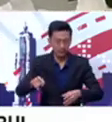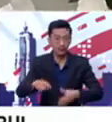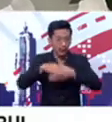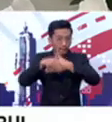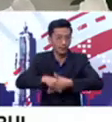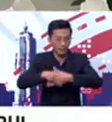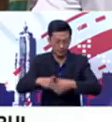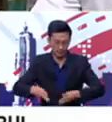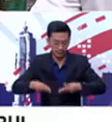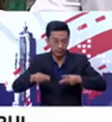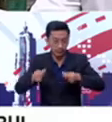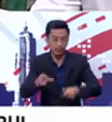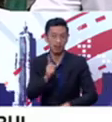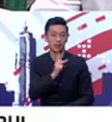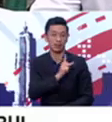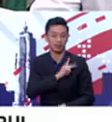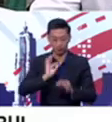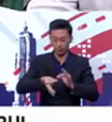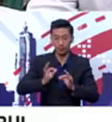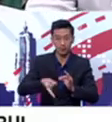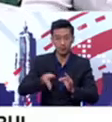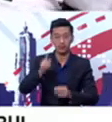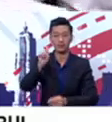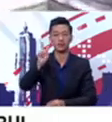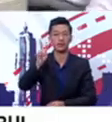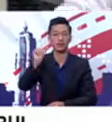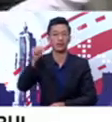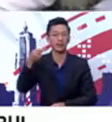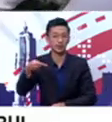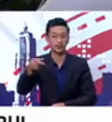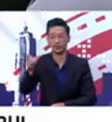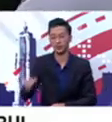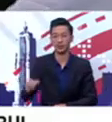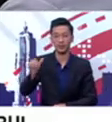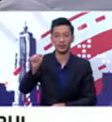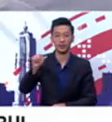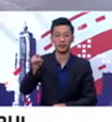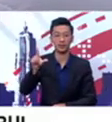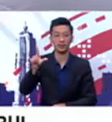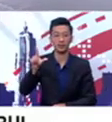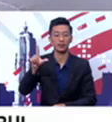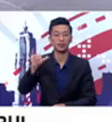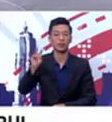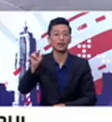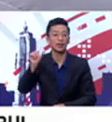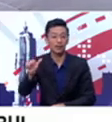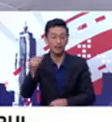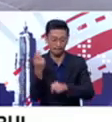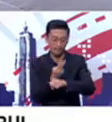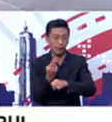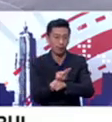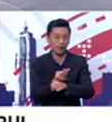berjalan lancar, Ketua Jurubahasa Isyarat TV Al-Hijrah, Azlina Muhammad Issa membantu menggunakan bahasa